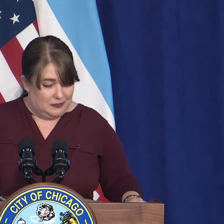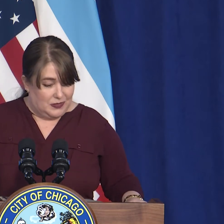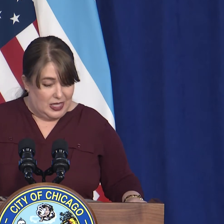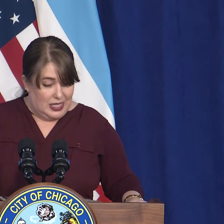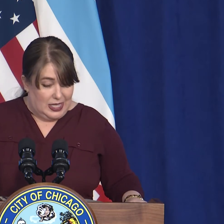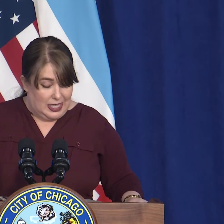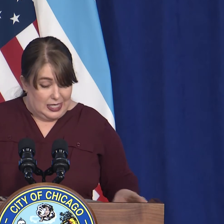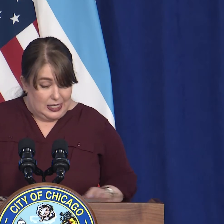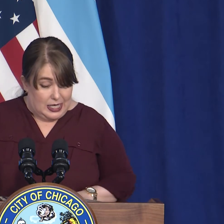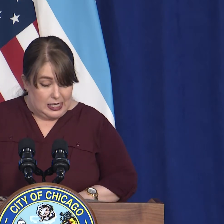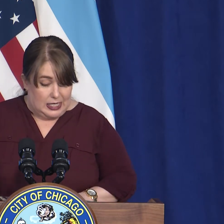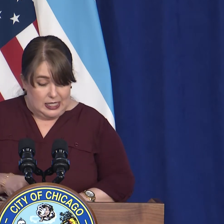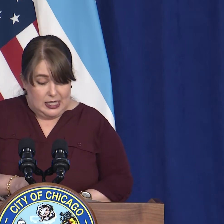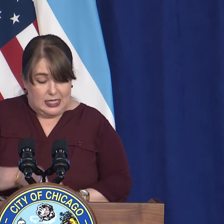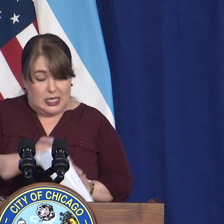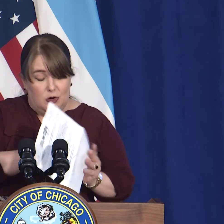vez.